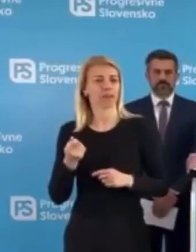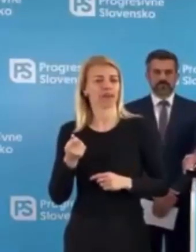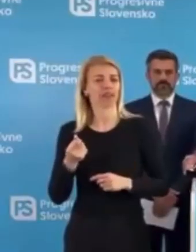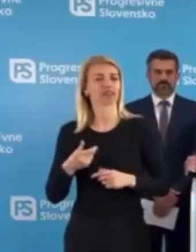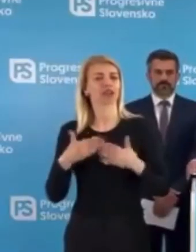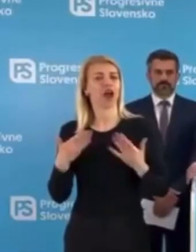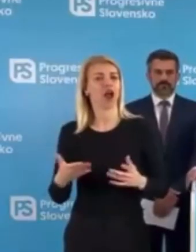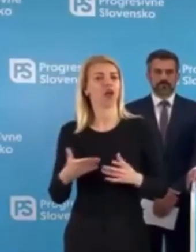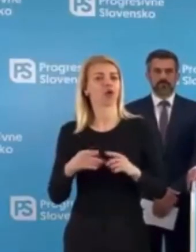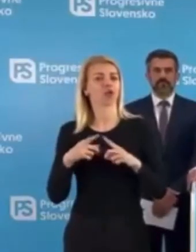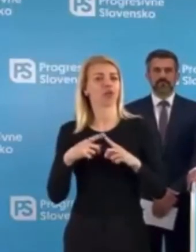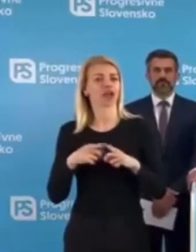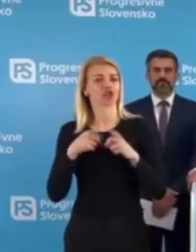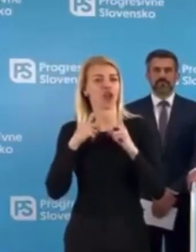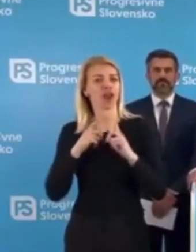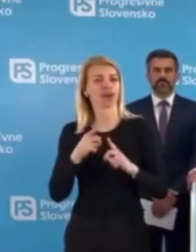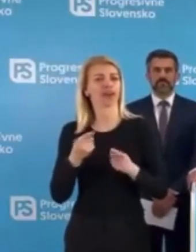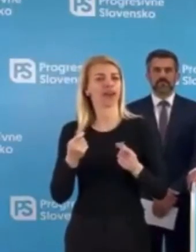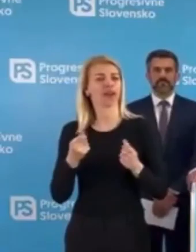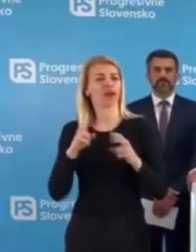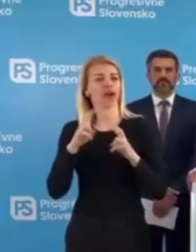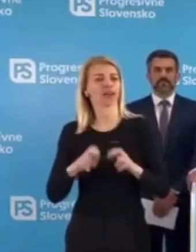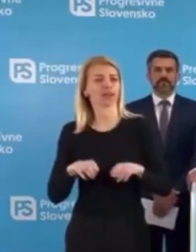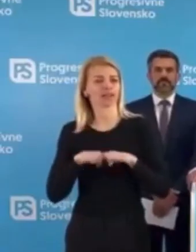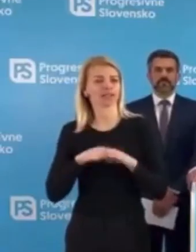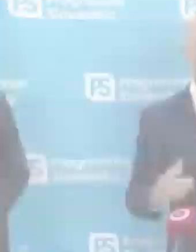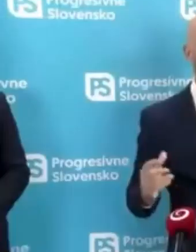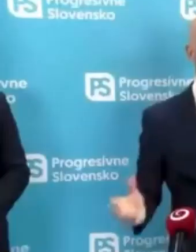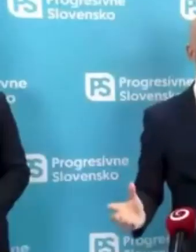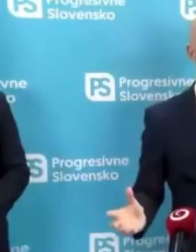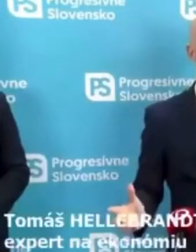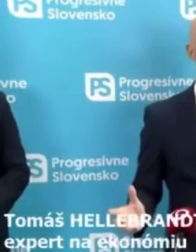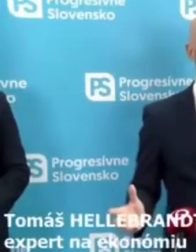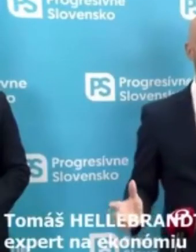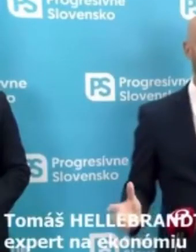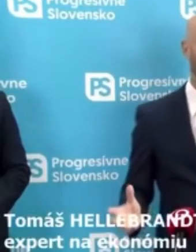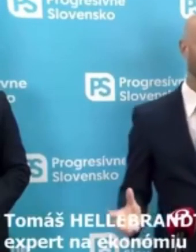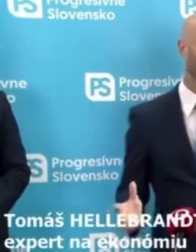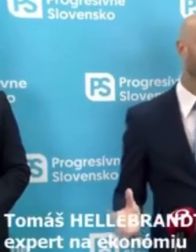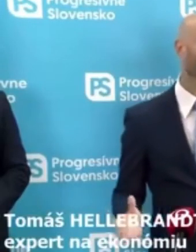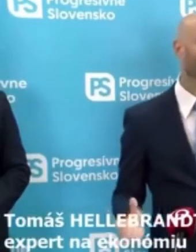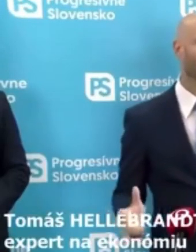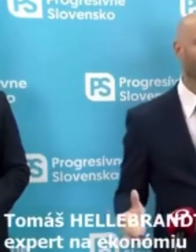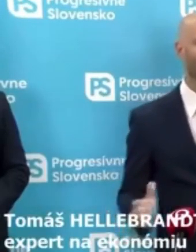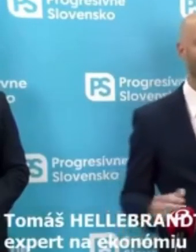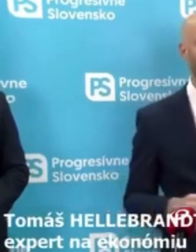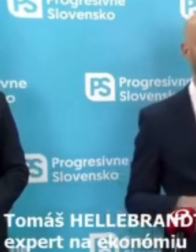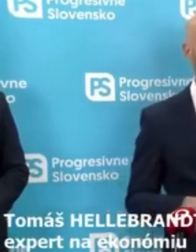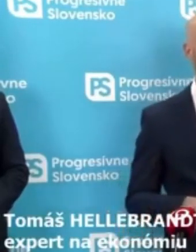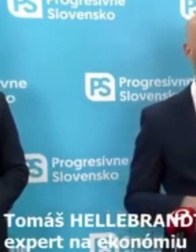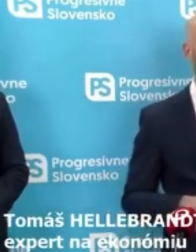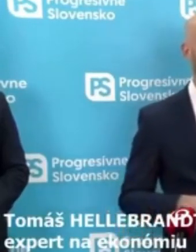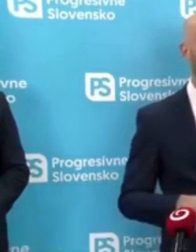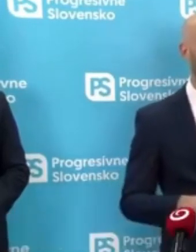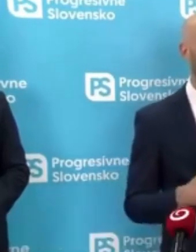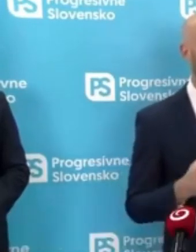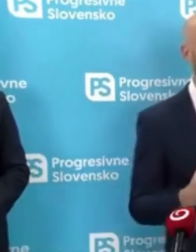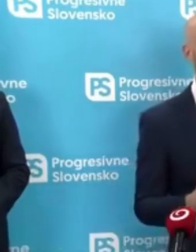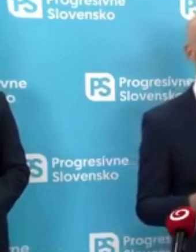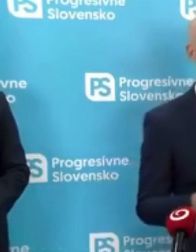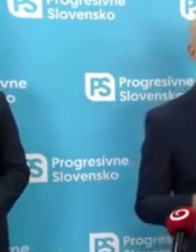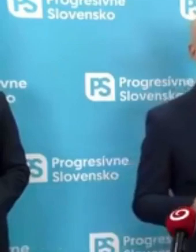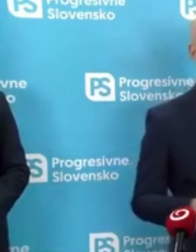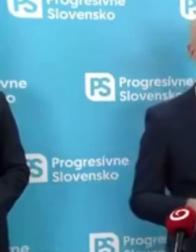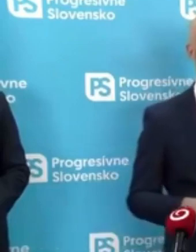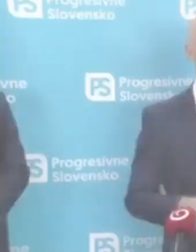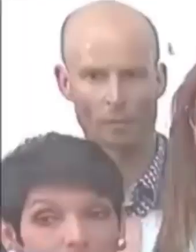Alebo Tomáš Helebrant, ekonóm, analytik ministerstva financií. Stojím tu pred vami nielen ako ekonóm a politik, ale aj